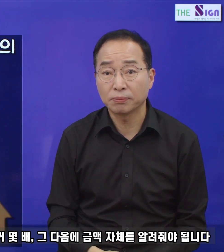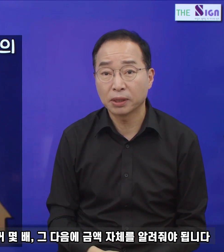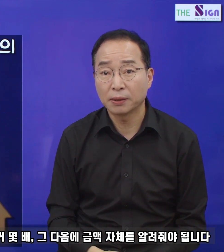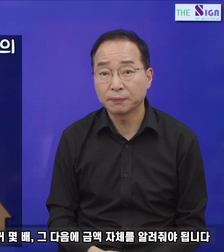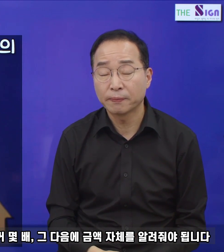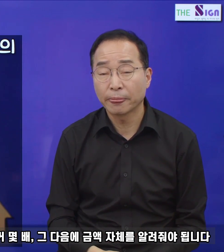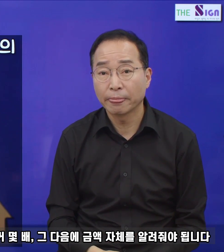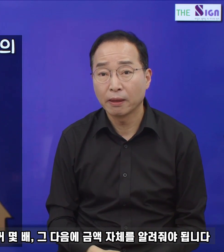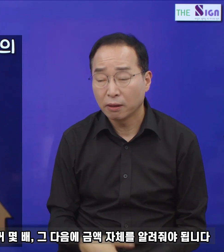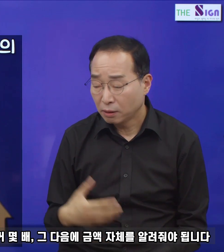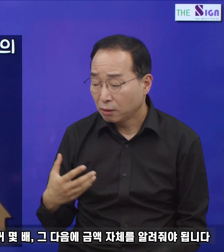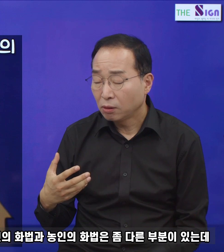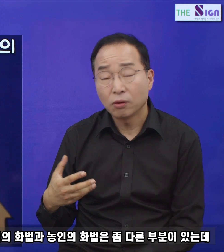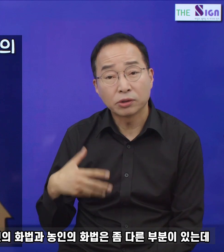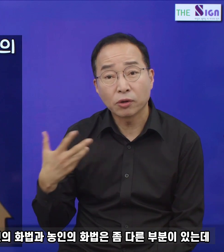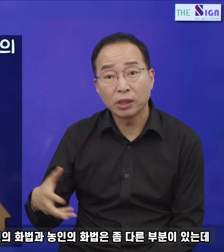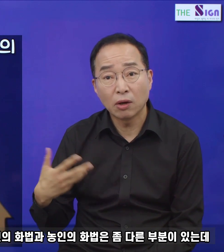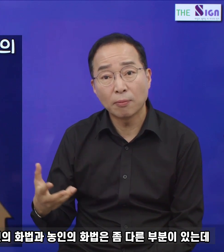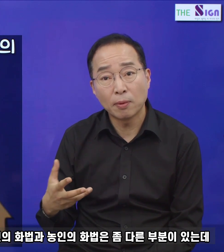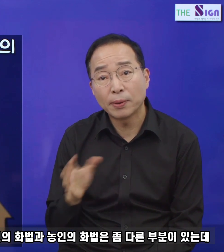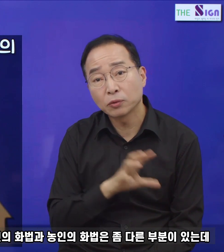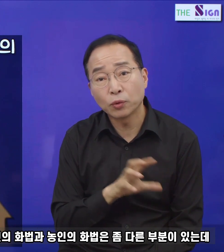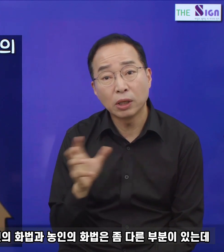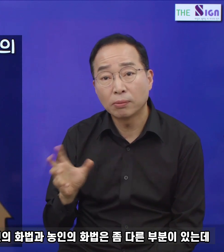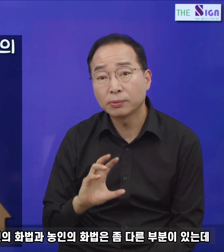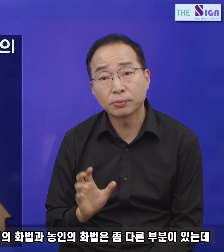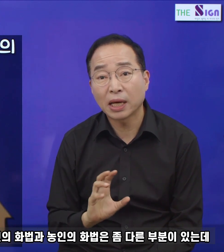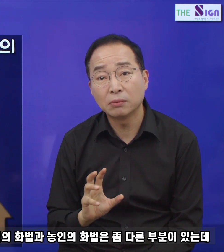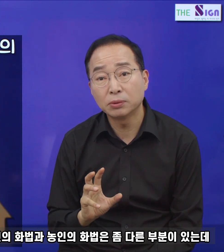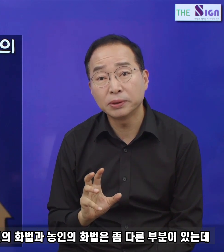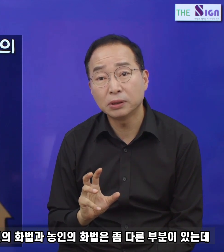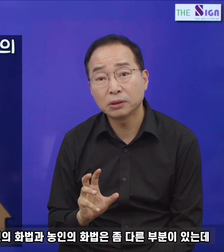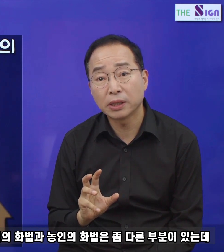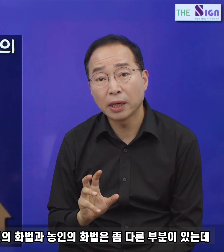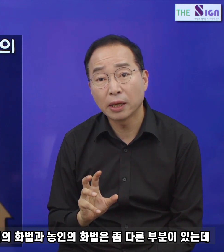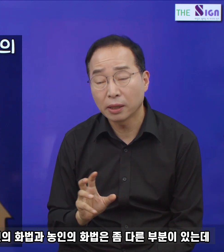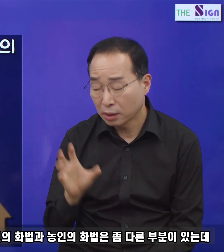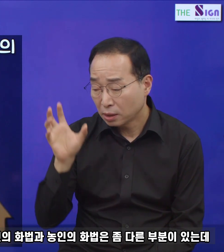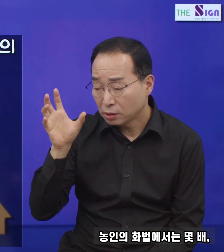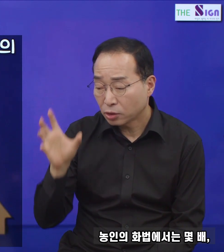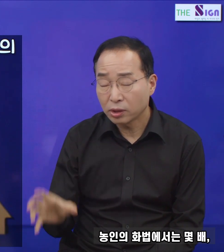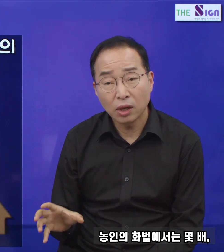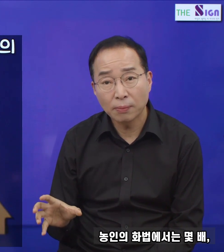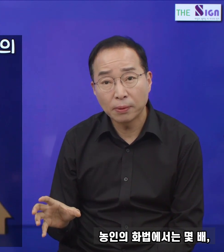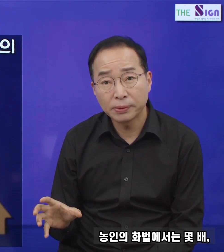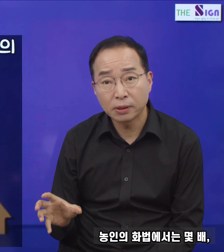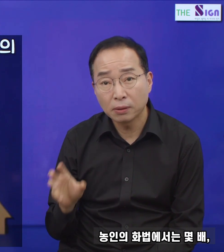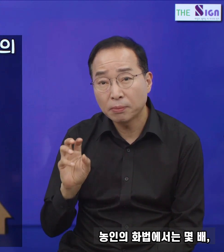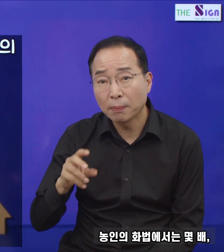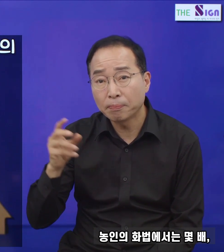됩니다. 청인의 화법하고 농인의 화법 좀 다른 부분이 있는데 청인의 화법에서는 몇 배,